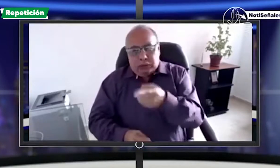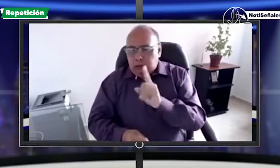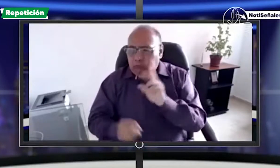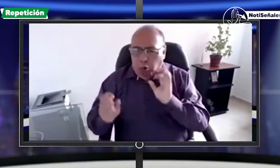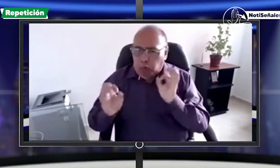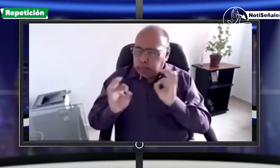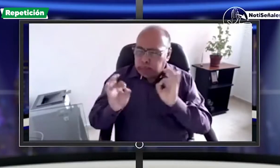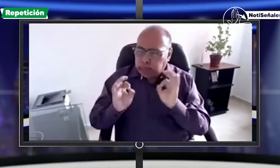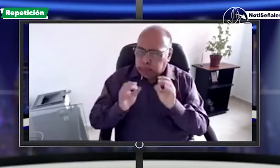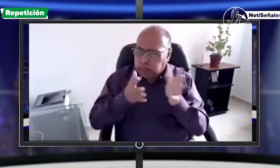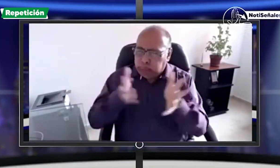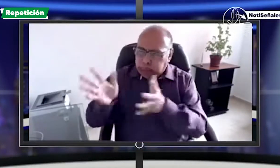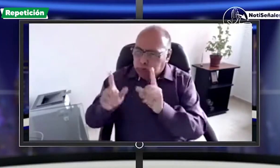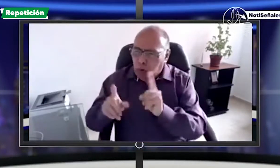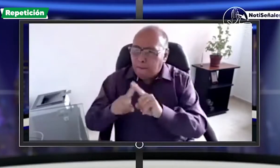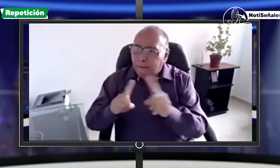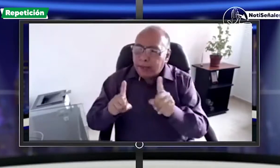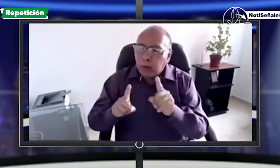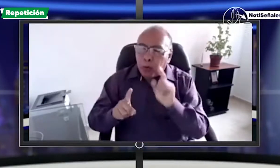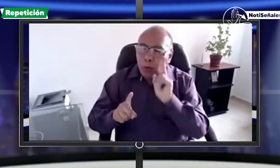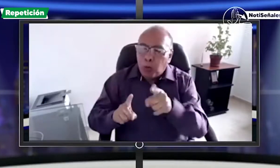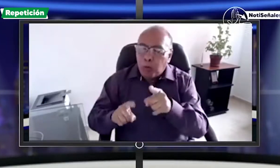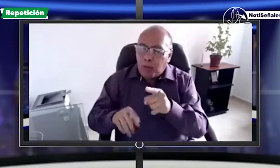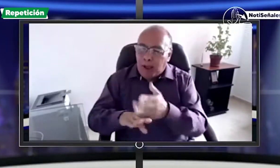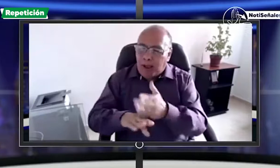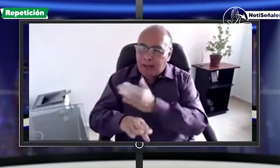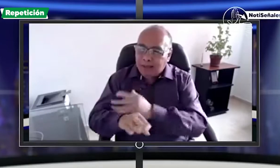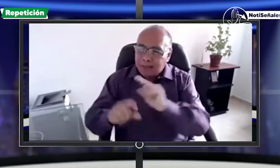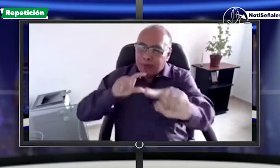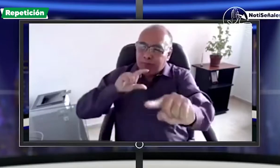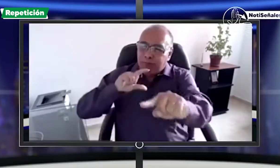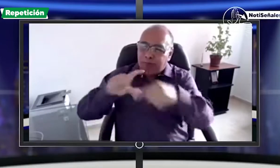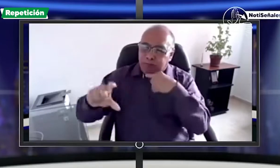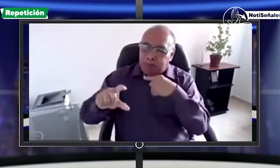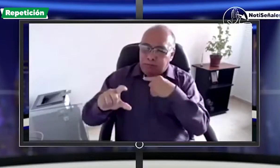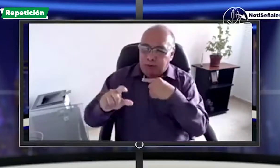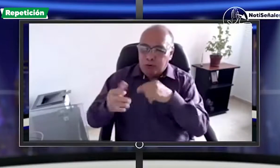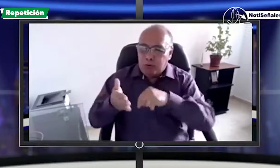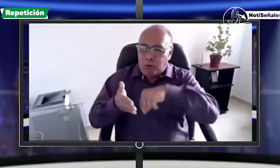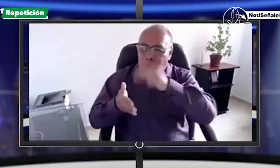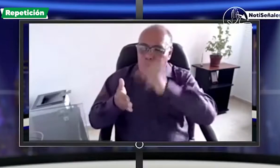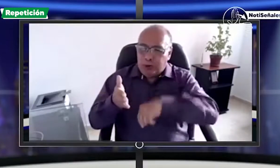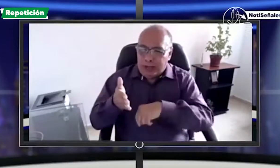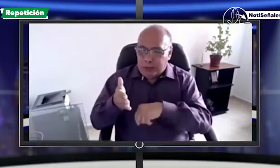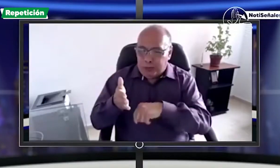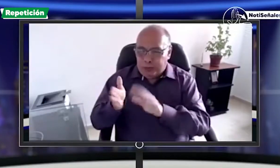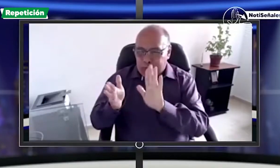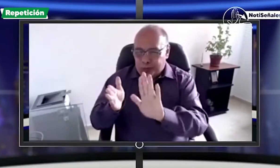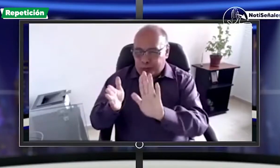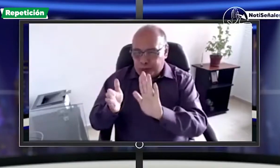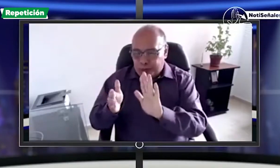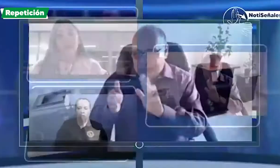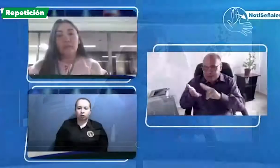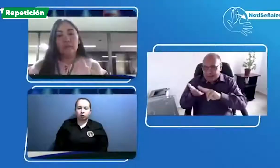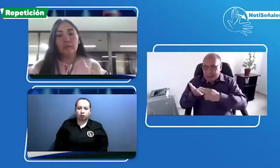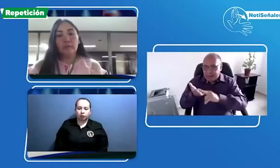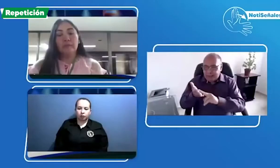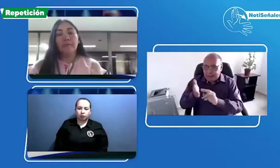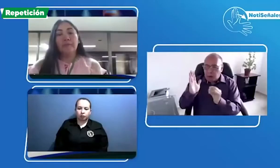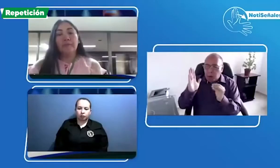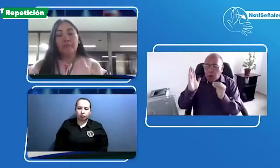añadir otra pregunta. Luceli nos cuenta y nos dice dentro de sus actividades o funciones no está este tema.